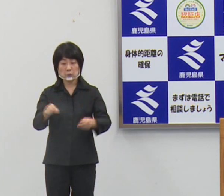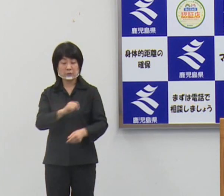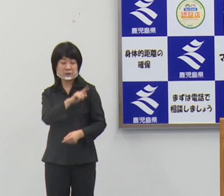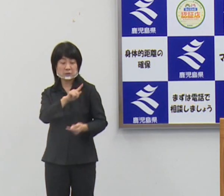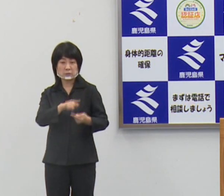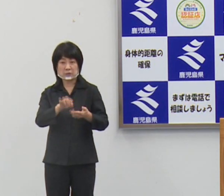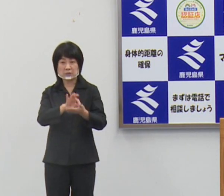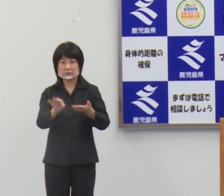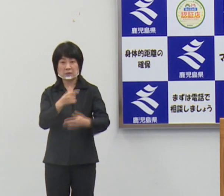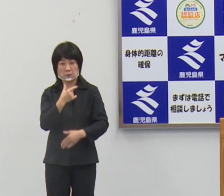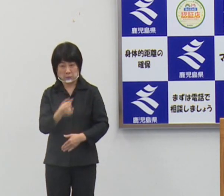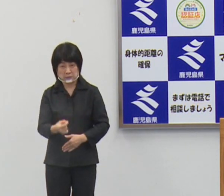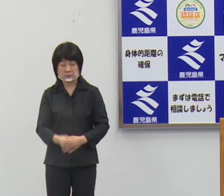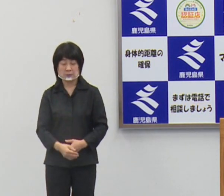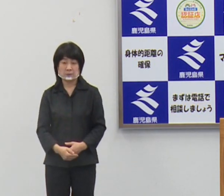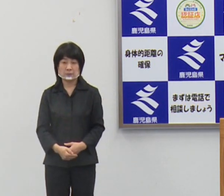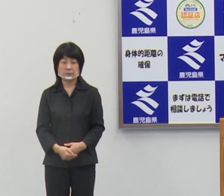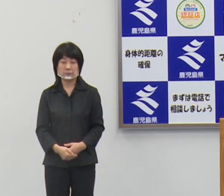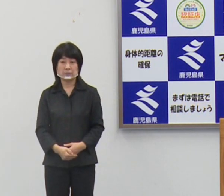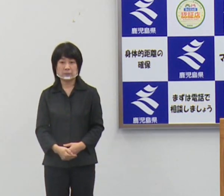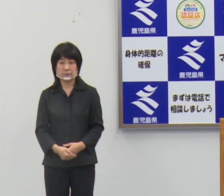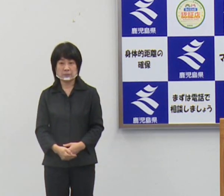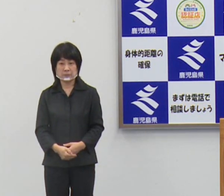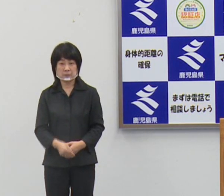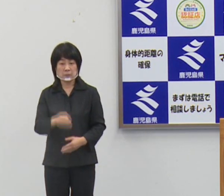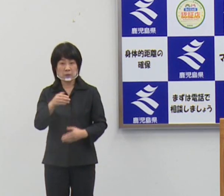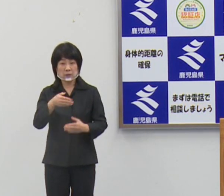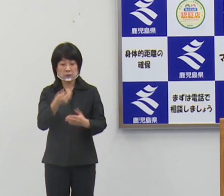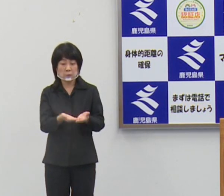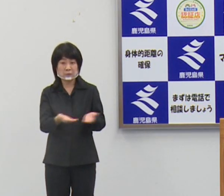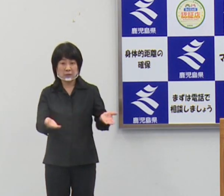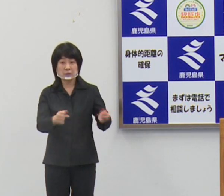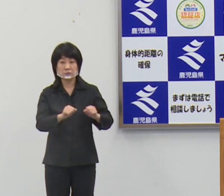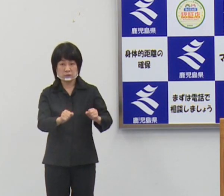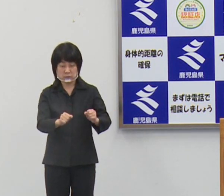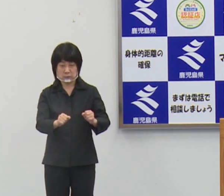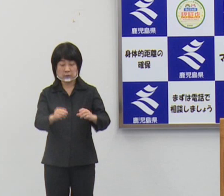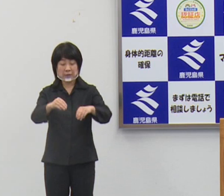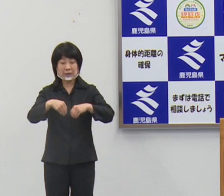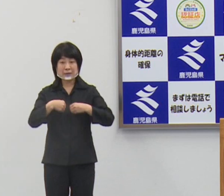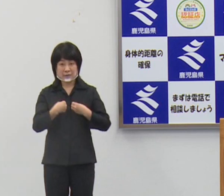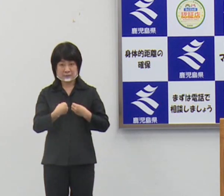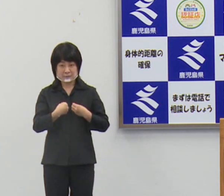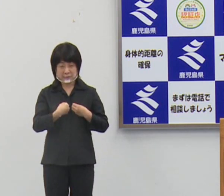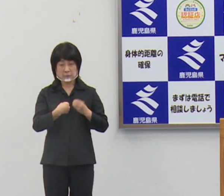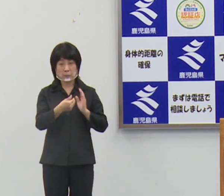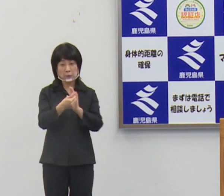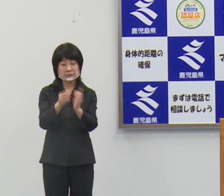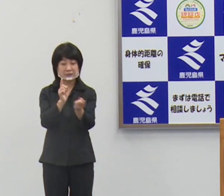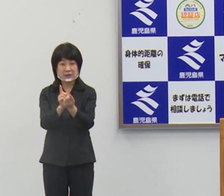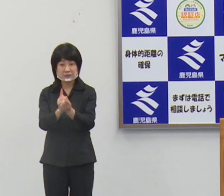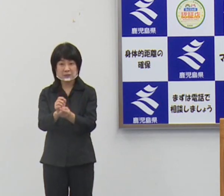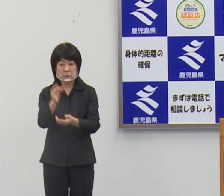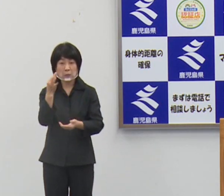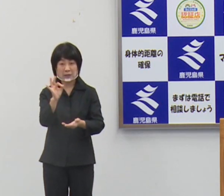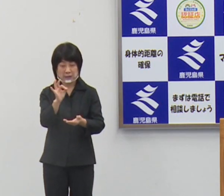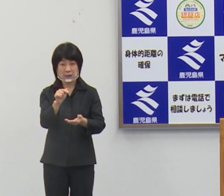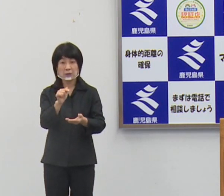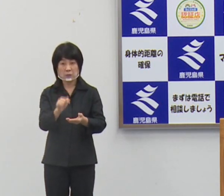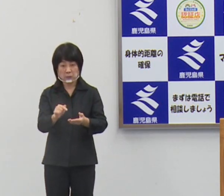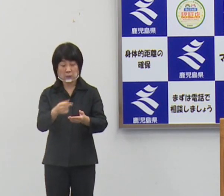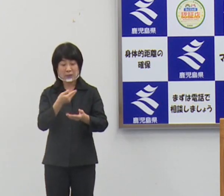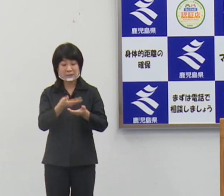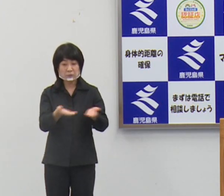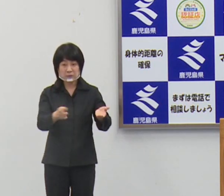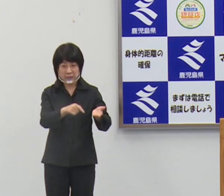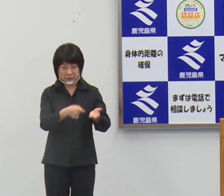と思います。飲食店が行う感染防止対策に要する経費を支援する飲食店感染防